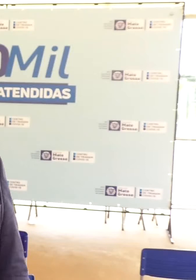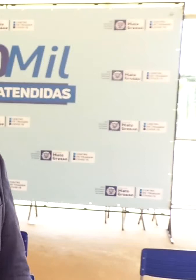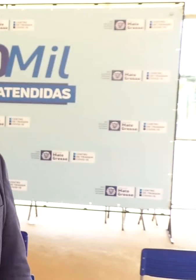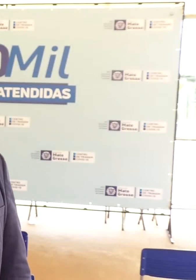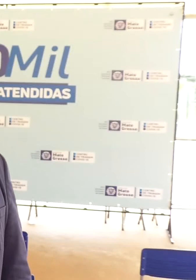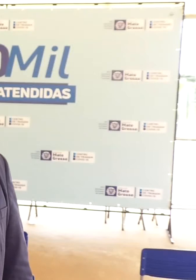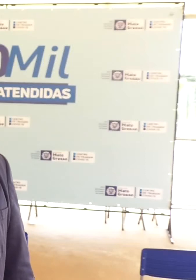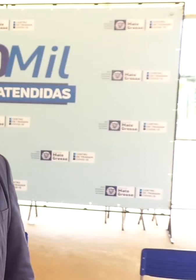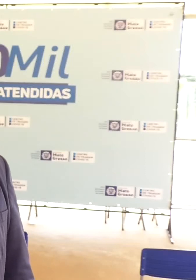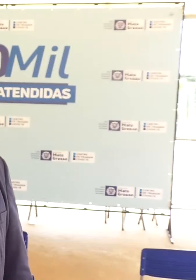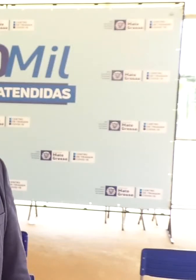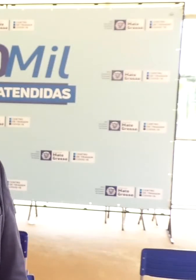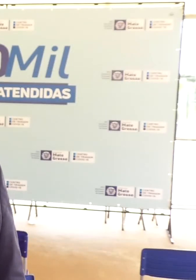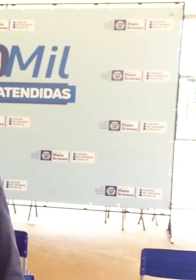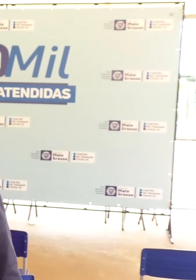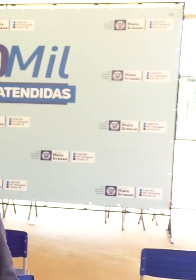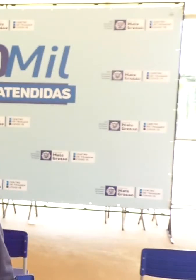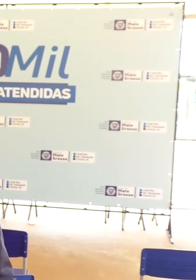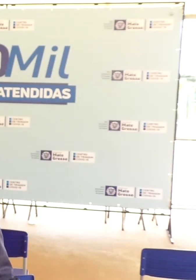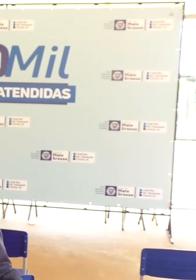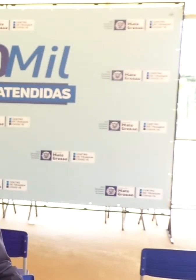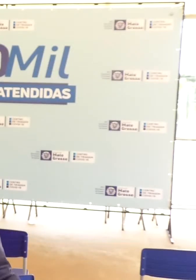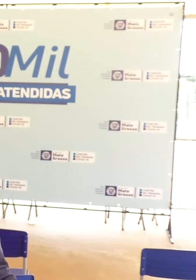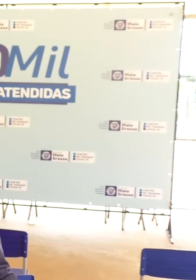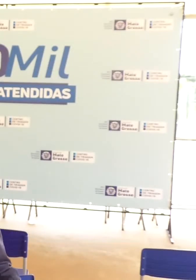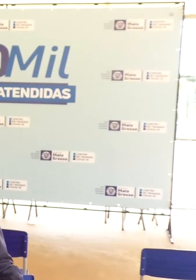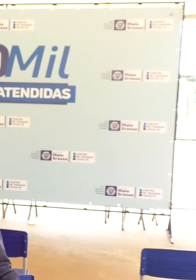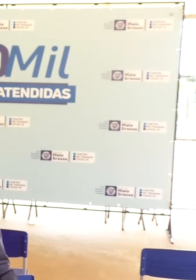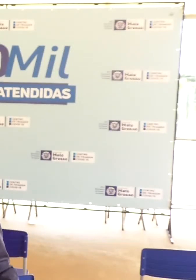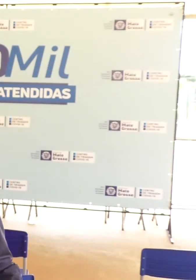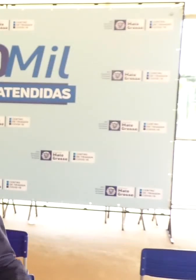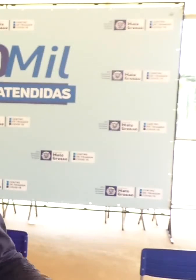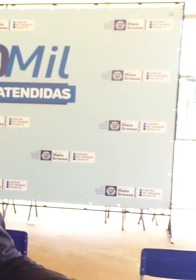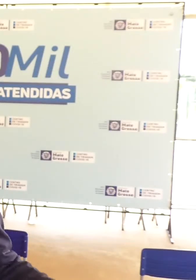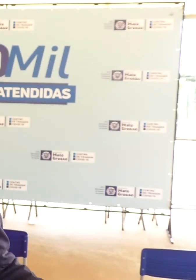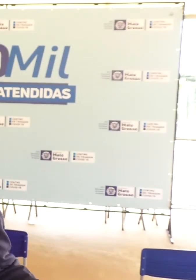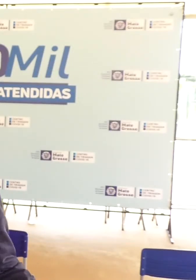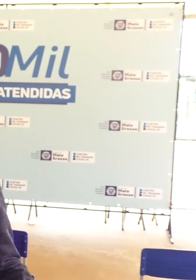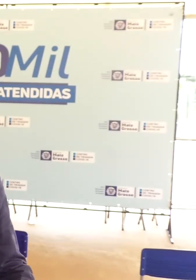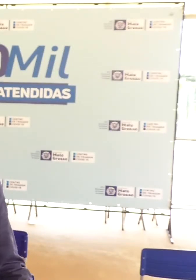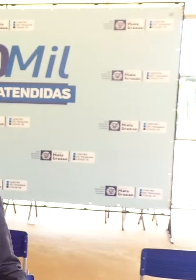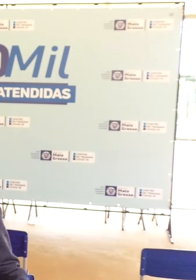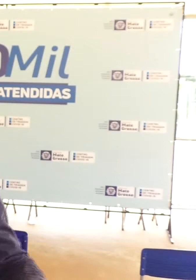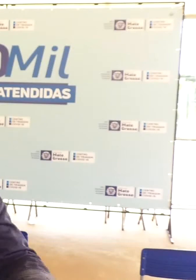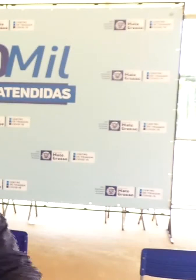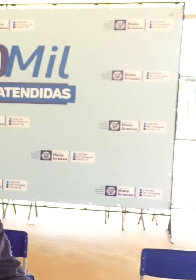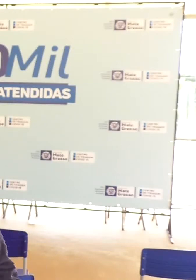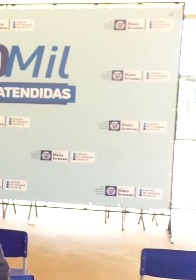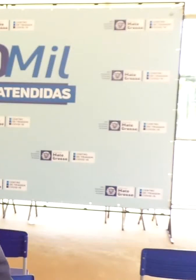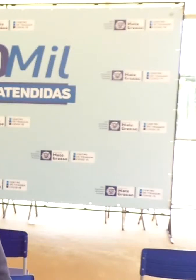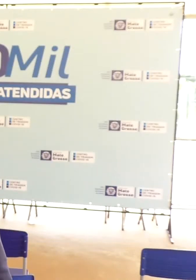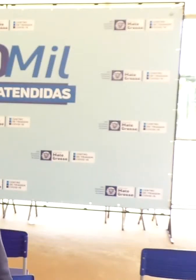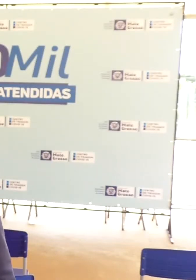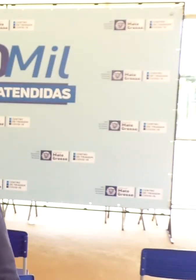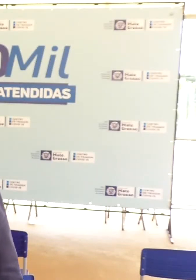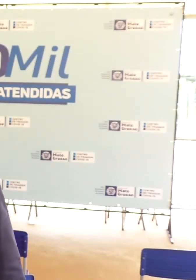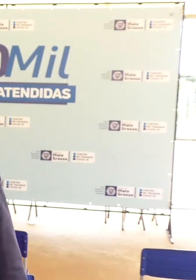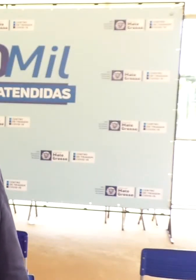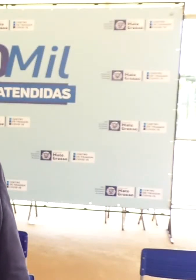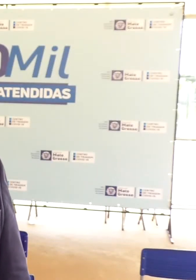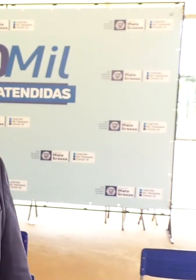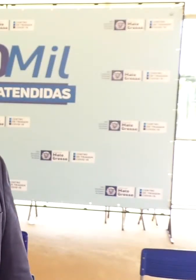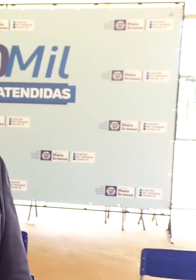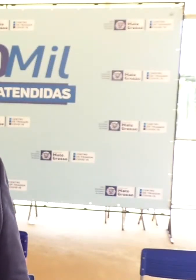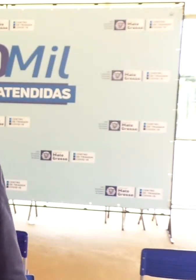triagem, anunciou a aquisição de novos leitos de UTI para algumas unidades de saúde no interior do estado.